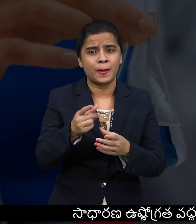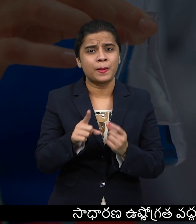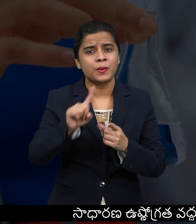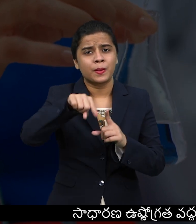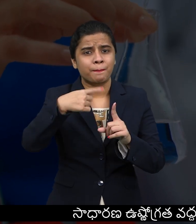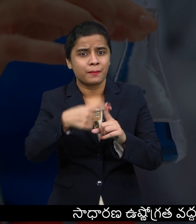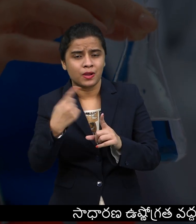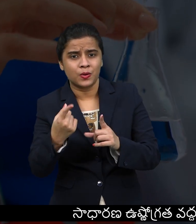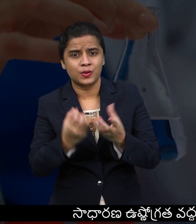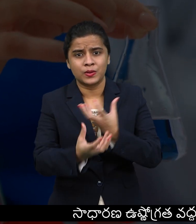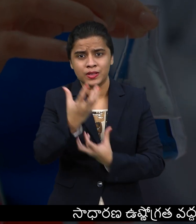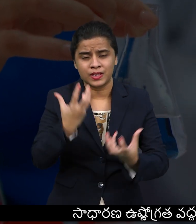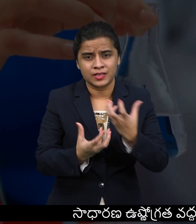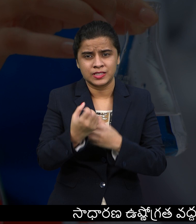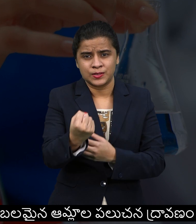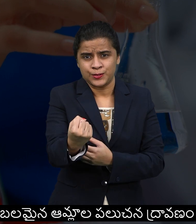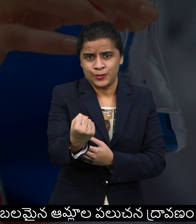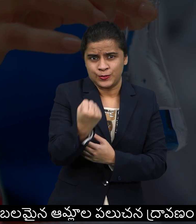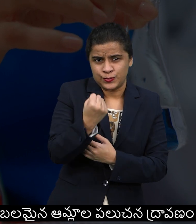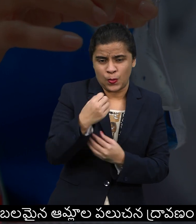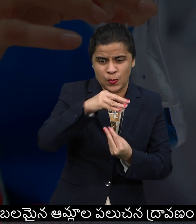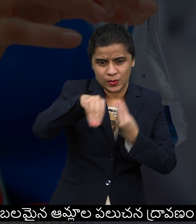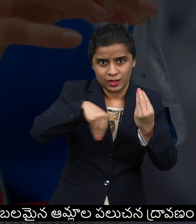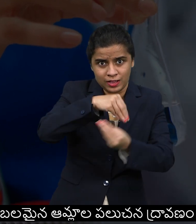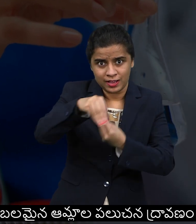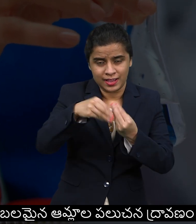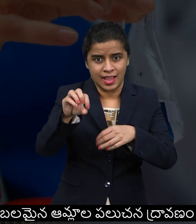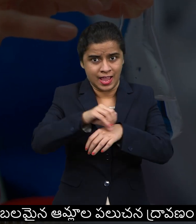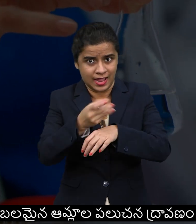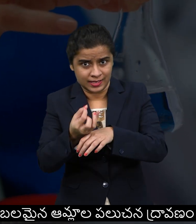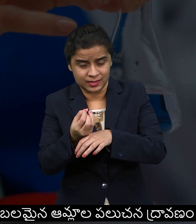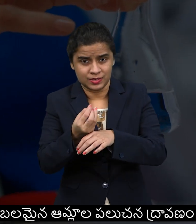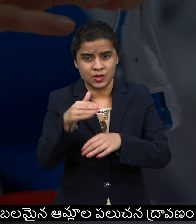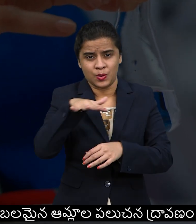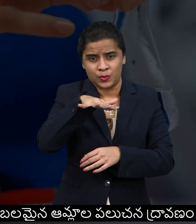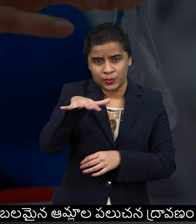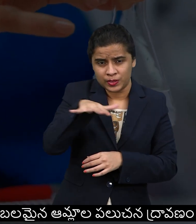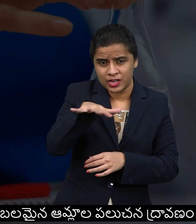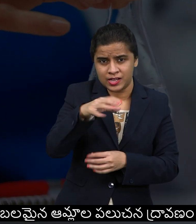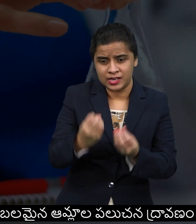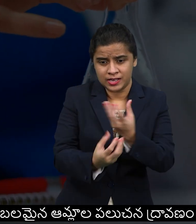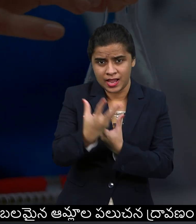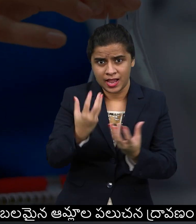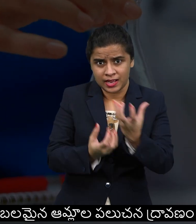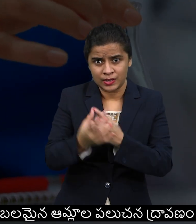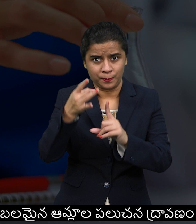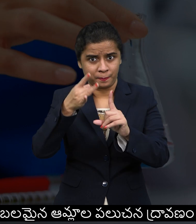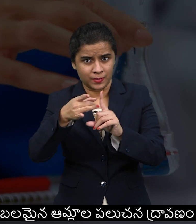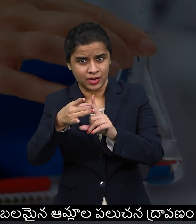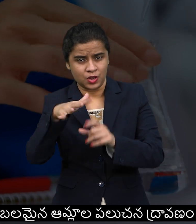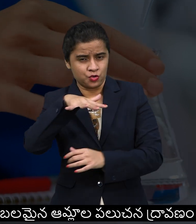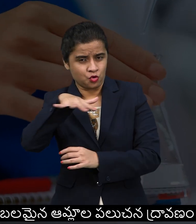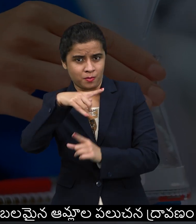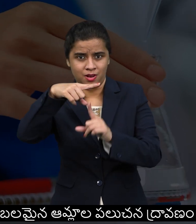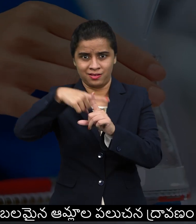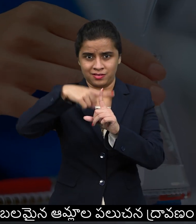మధ్యస్థంగా రియాక్టివ్ లోహాలతో బలమైన ఆమ్లాల పలుచన ద్రావణం యొక్క ప్రతిచర్యను